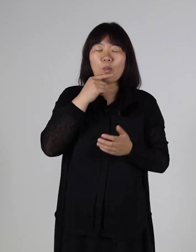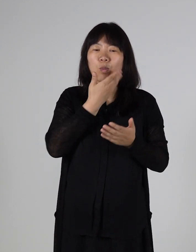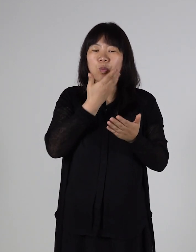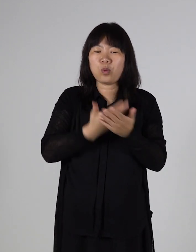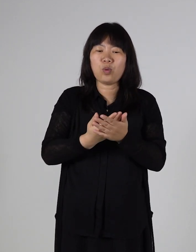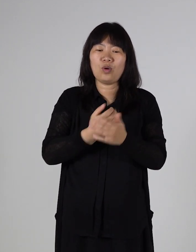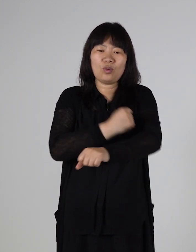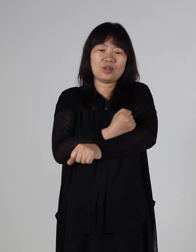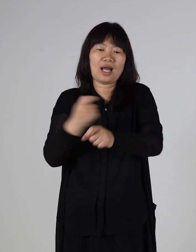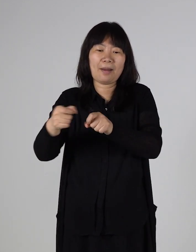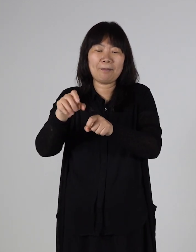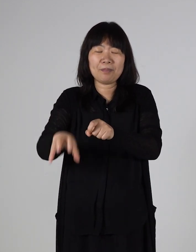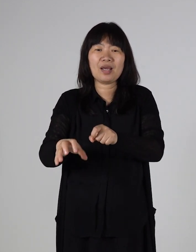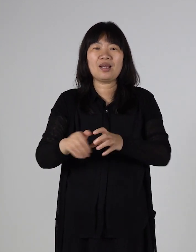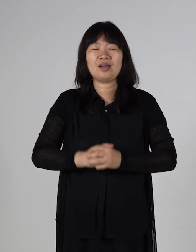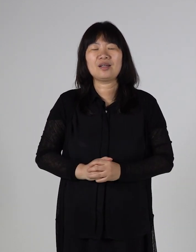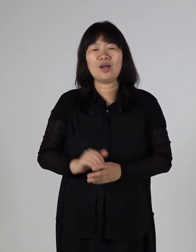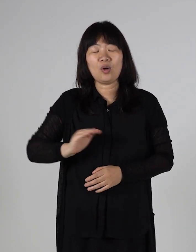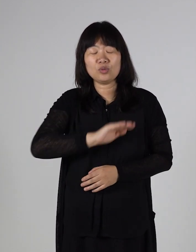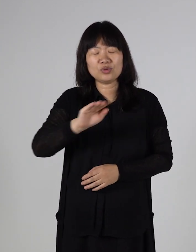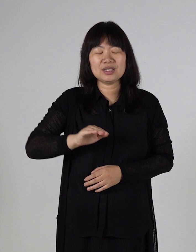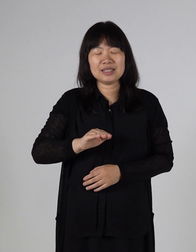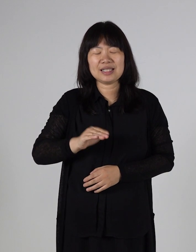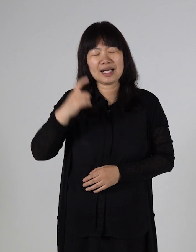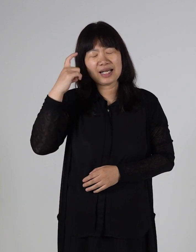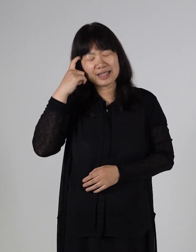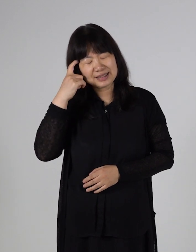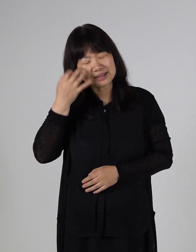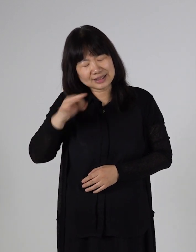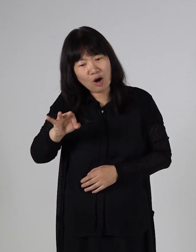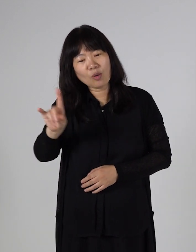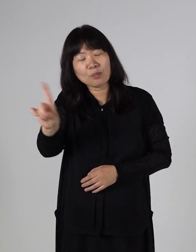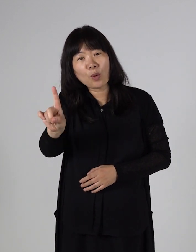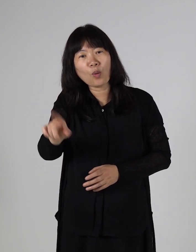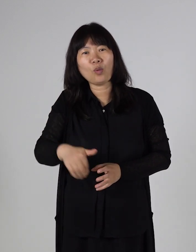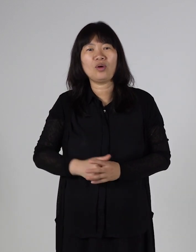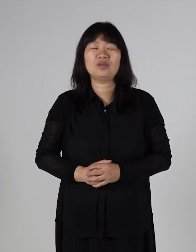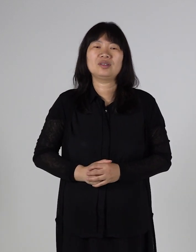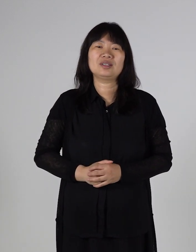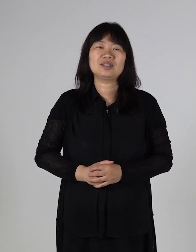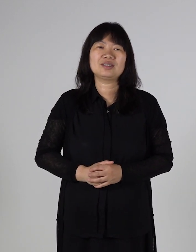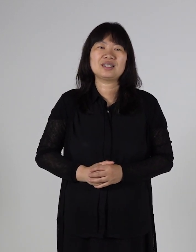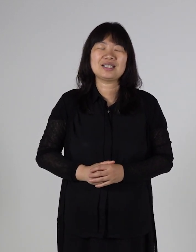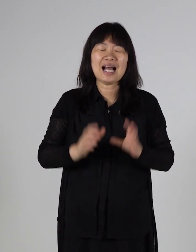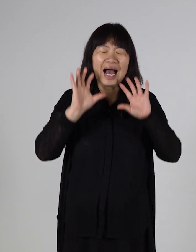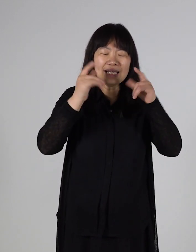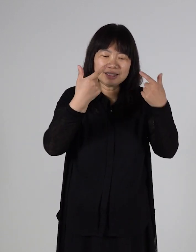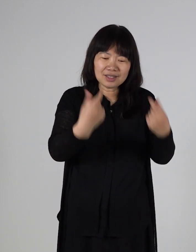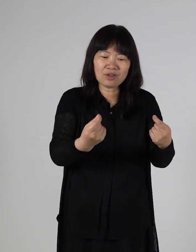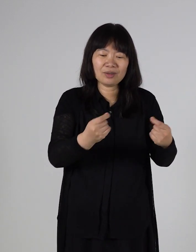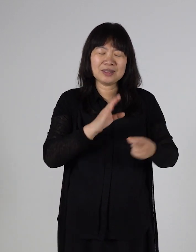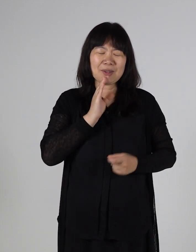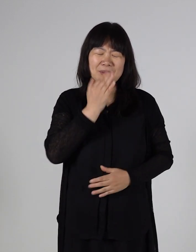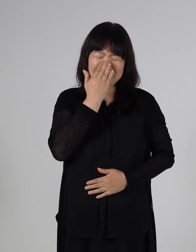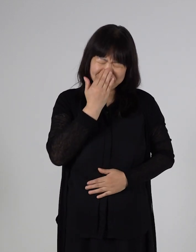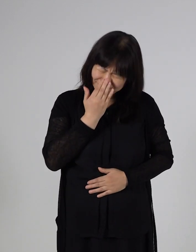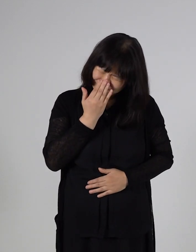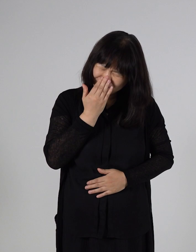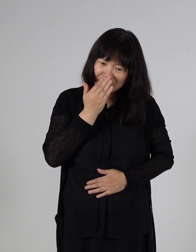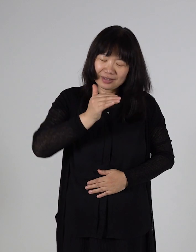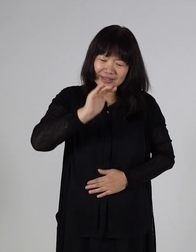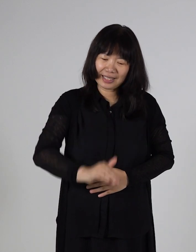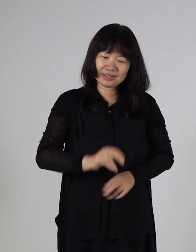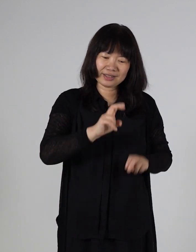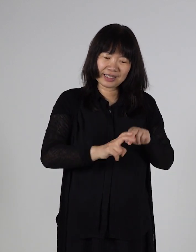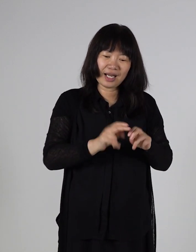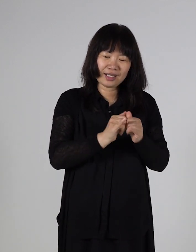앞에서 어떤 존재로 여겨야 되는가? lowly position, 믿습니까, 여러분? 그런